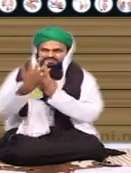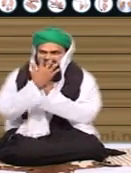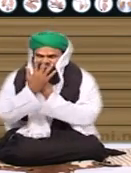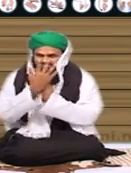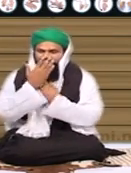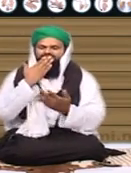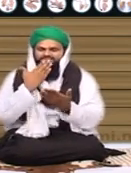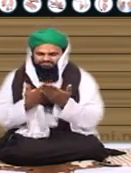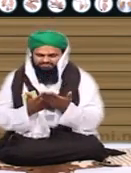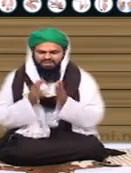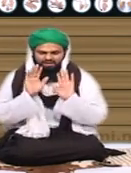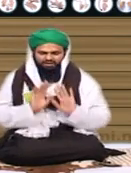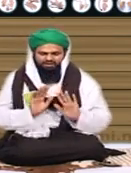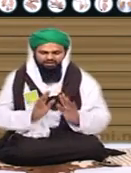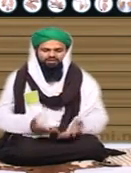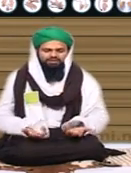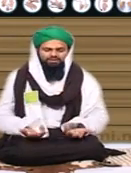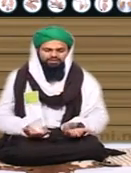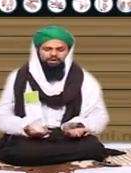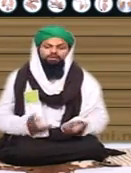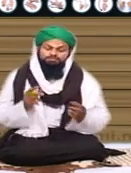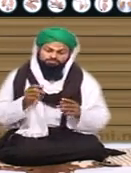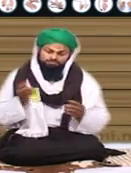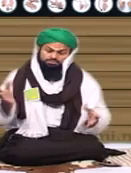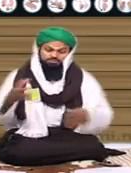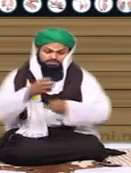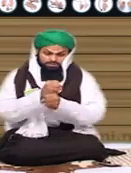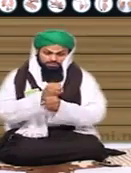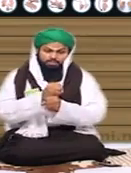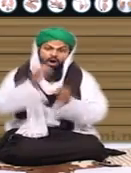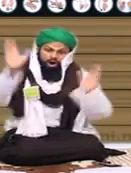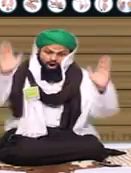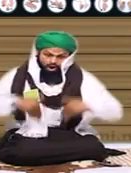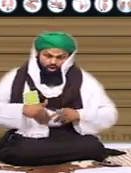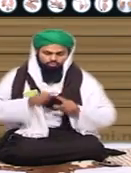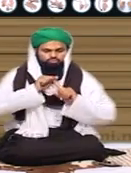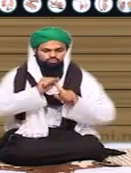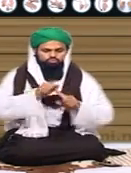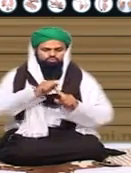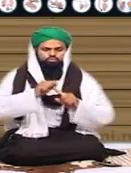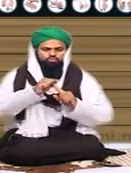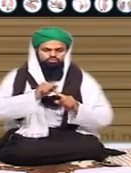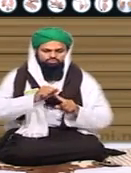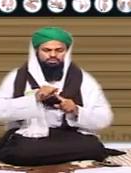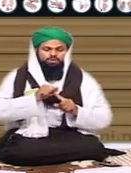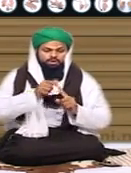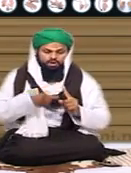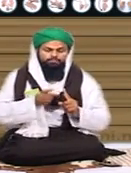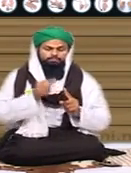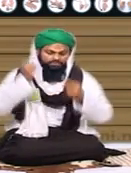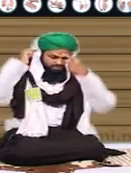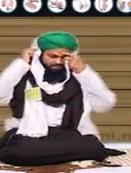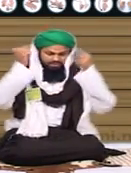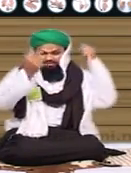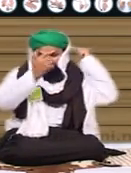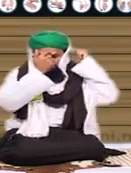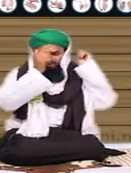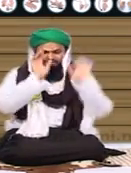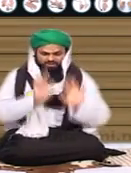ہیں، سمجھاتے ہیں، یہ ماحول ہے، تو یہاں آنا آپ کے لیے ضروری ہے۔ انشاءاللہ آپ آتے رہیں گے تو آپ کی ڈگری بنتی رہے گی الحمدللہ۔